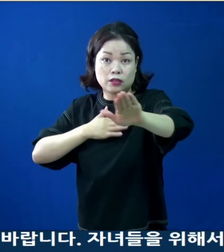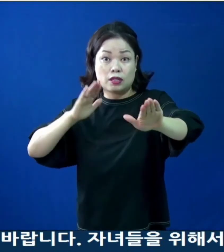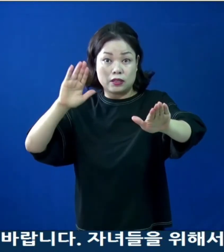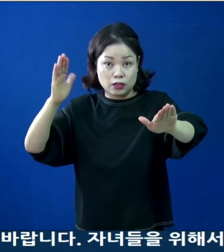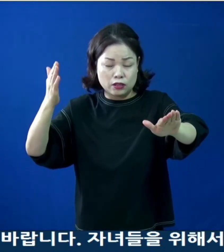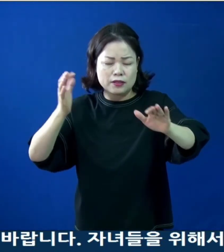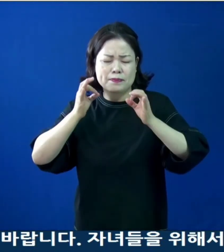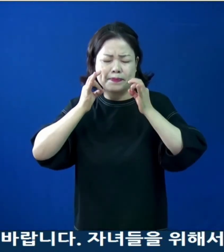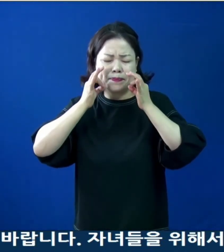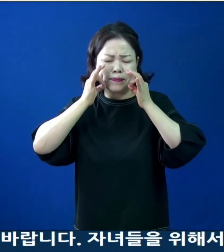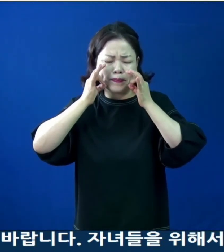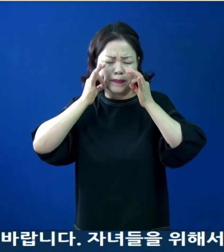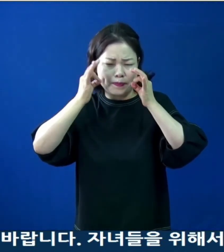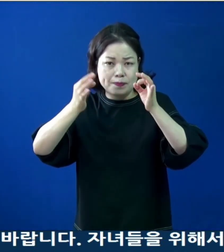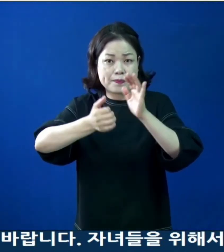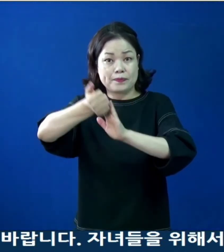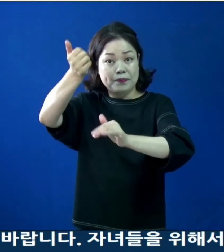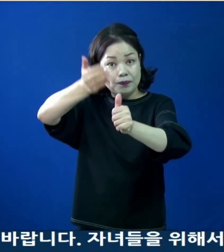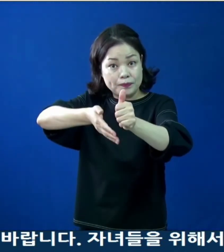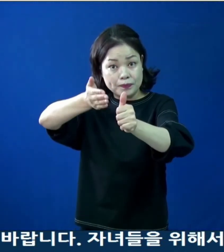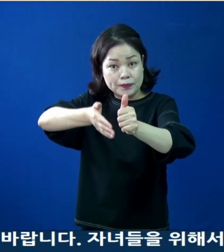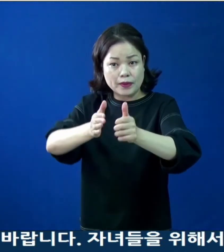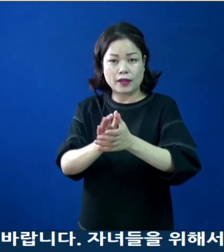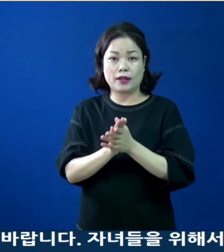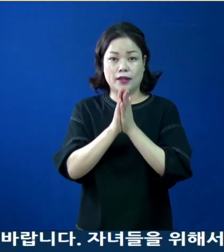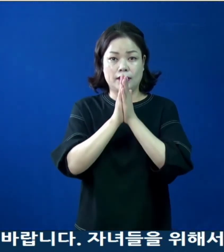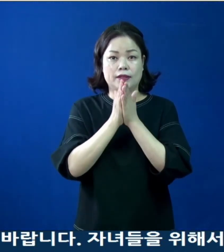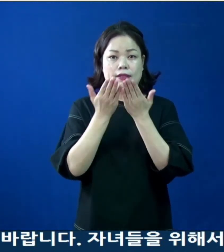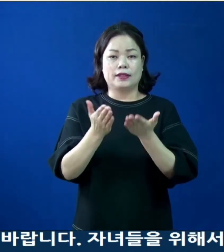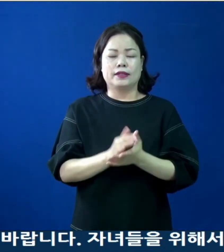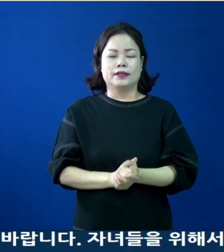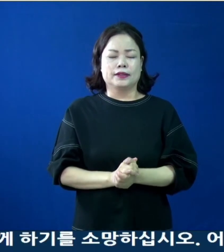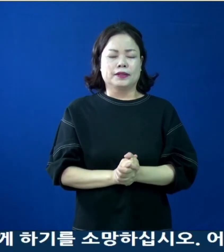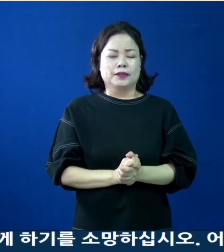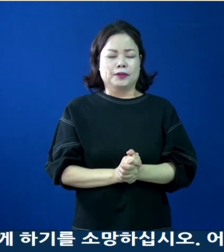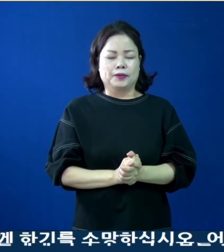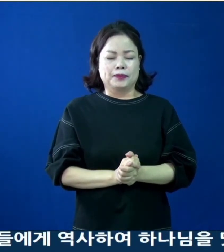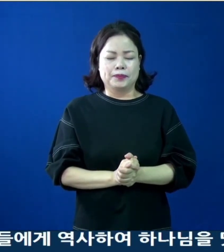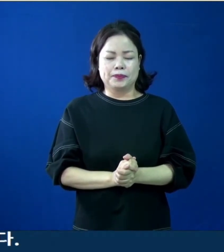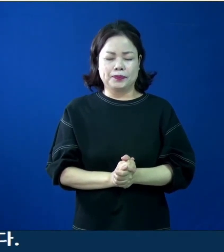있기를 간절히 소망합니다. 기도하겠습니다.